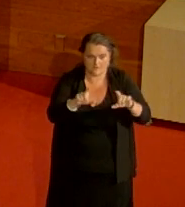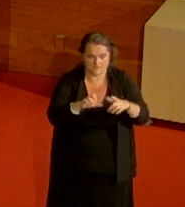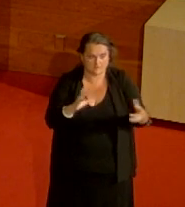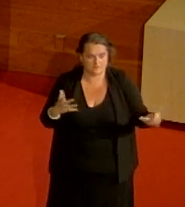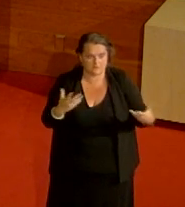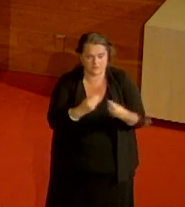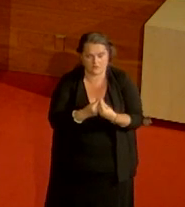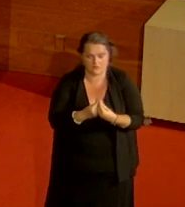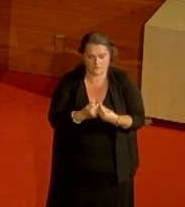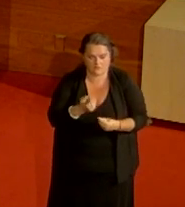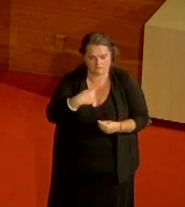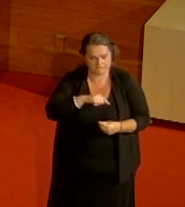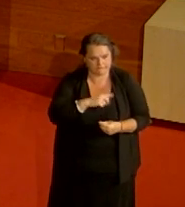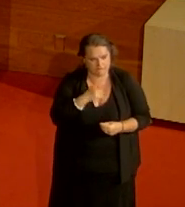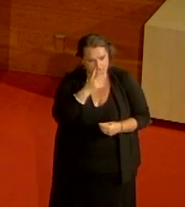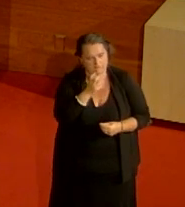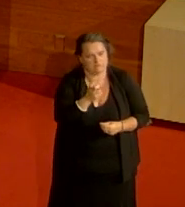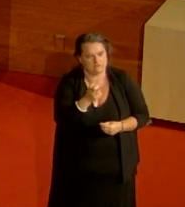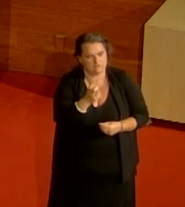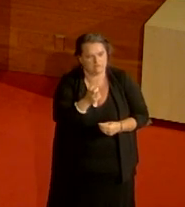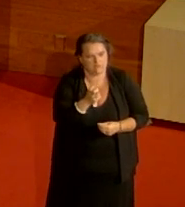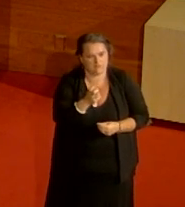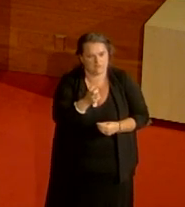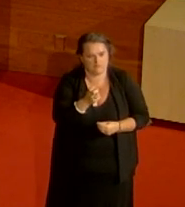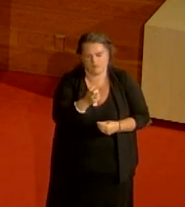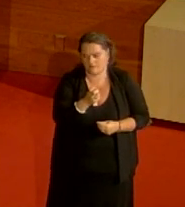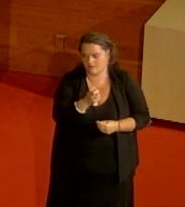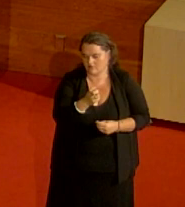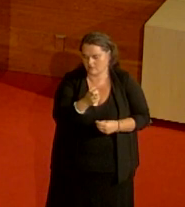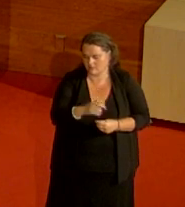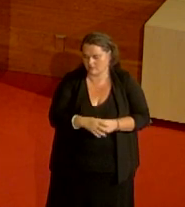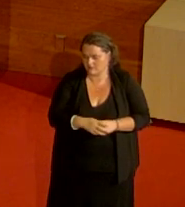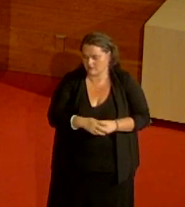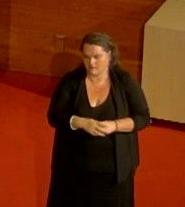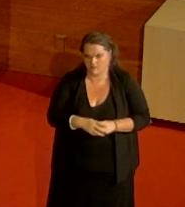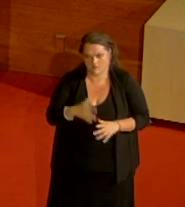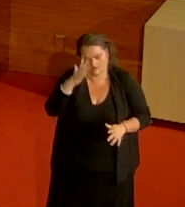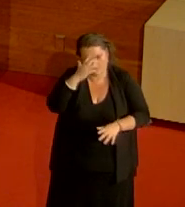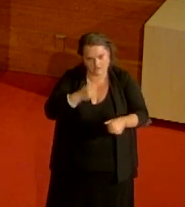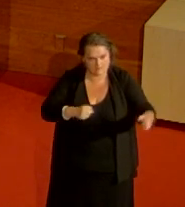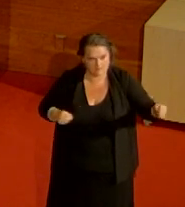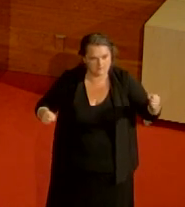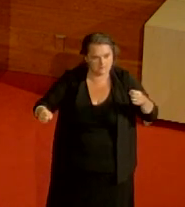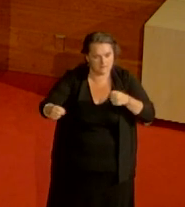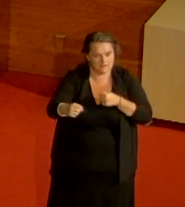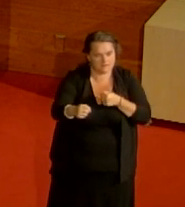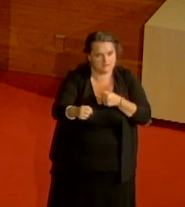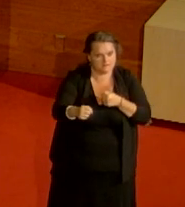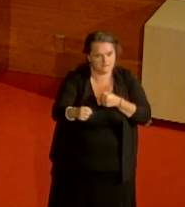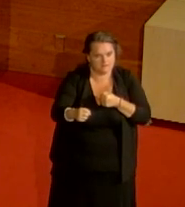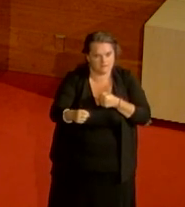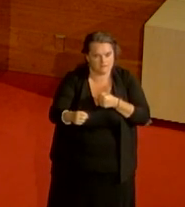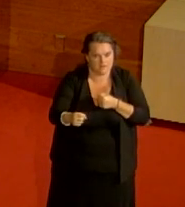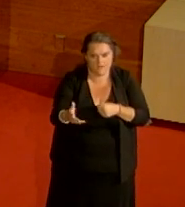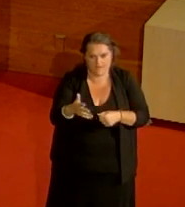nos estamos encontrando eh Cómo predomina esta idea de desdeñar la empatía en favor de en favor de la eficacia